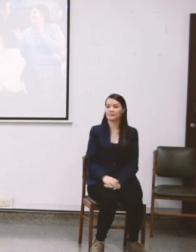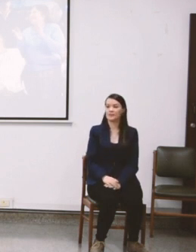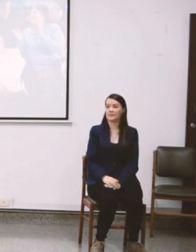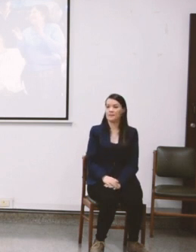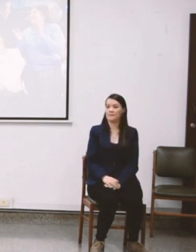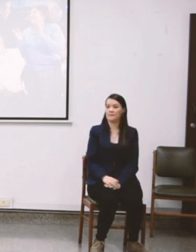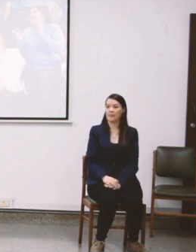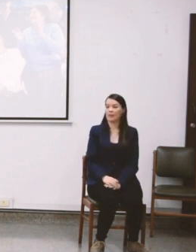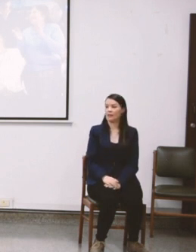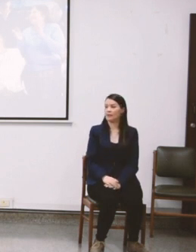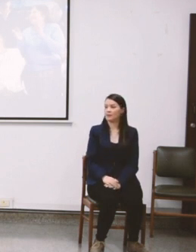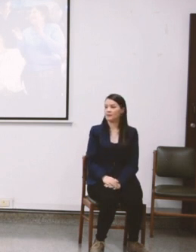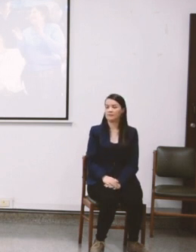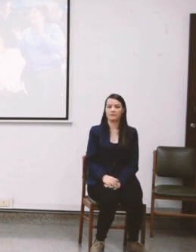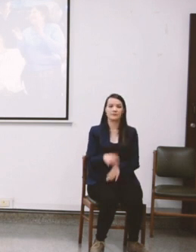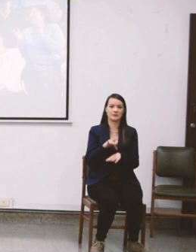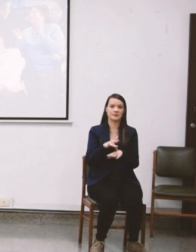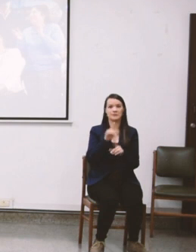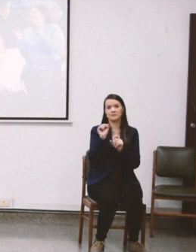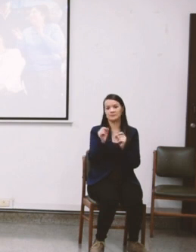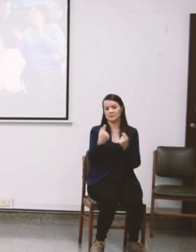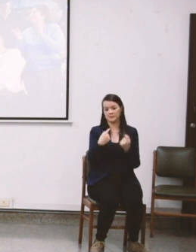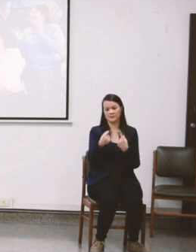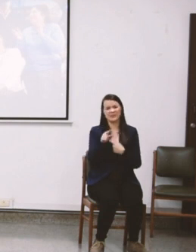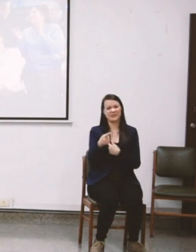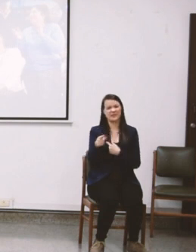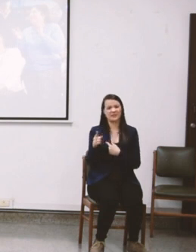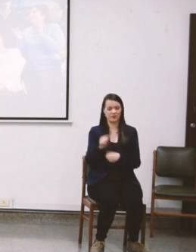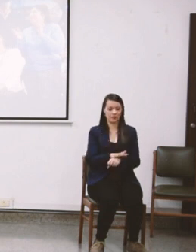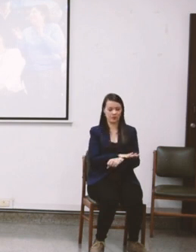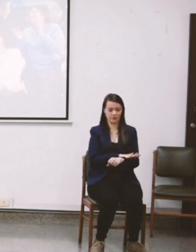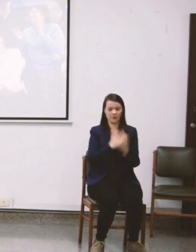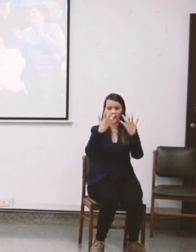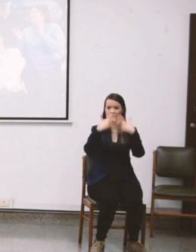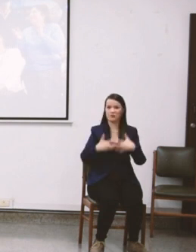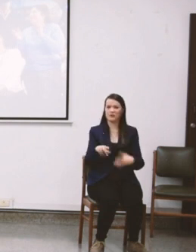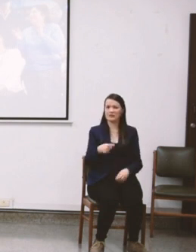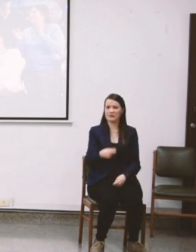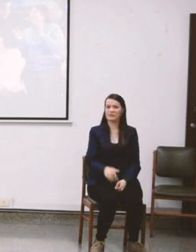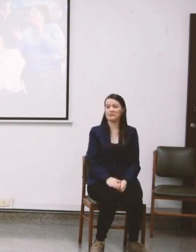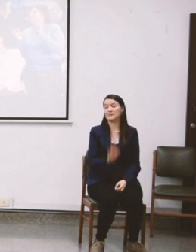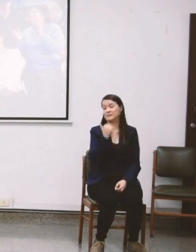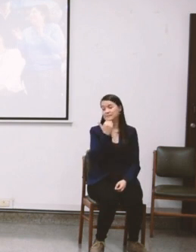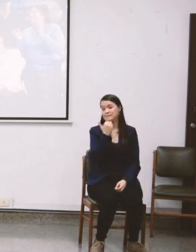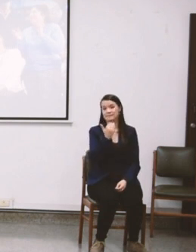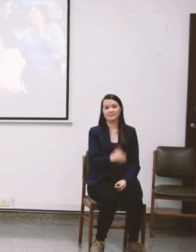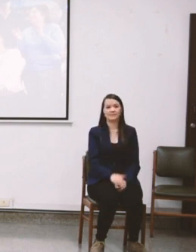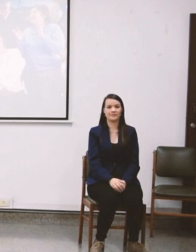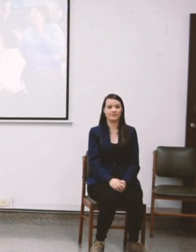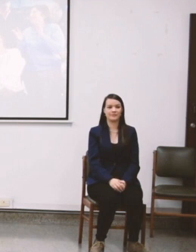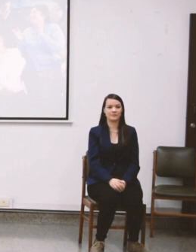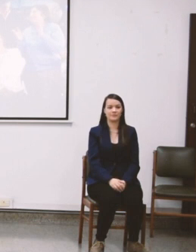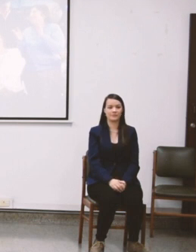que habría que pues eso, ¿no? Como seguir preguntándonos qué es eso, la emoción y la función, no sé.